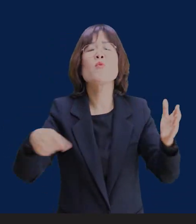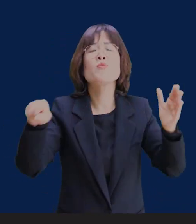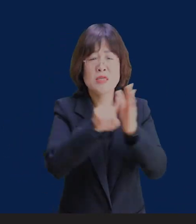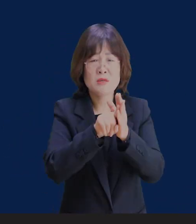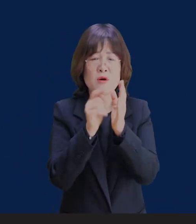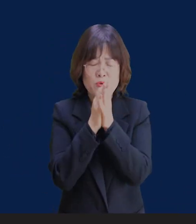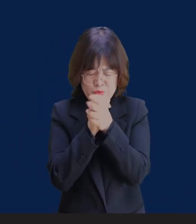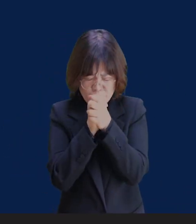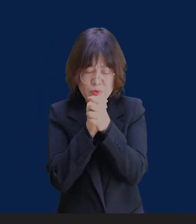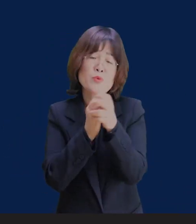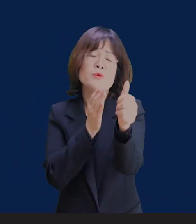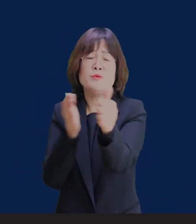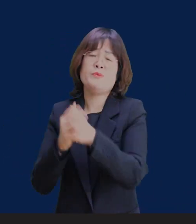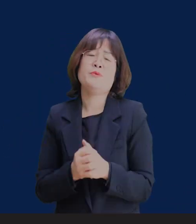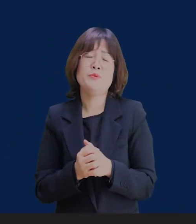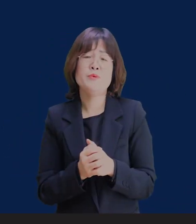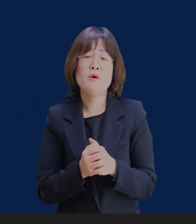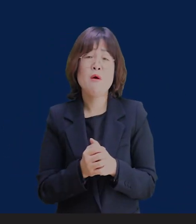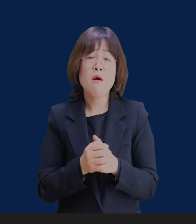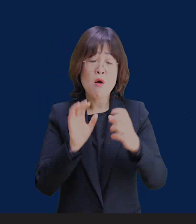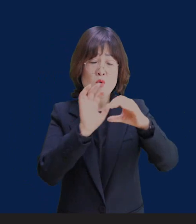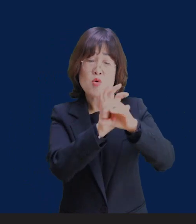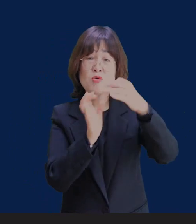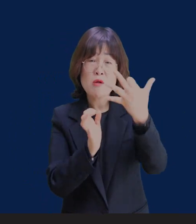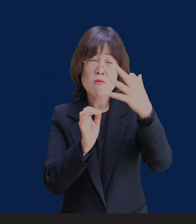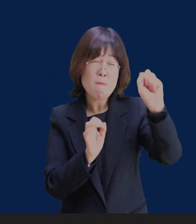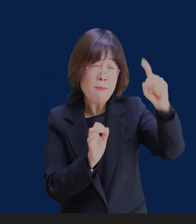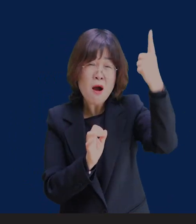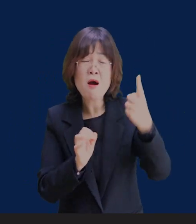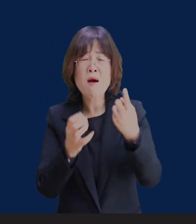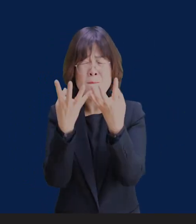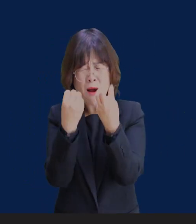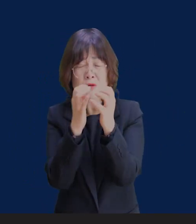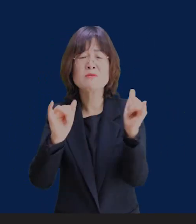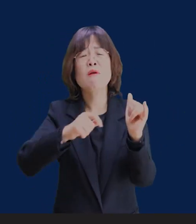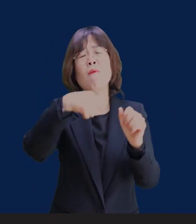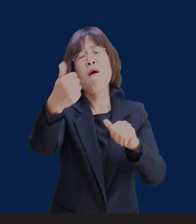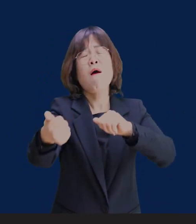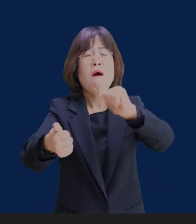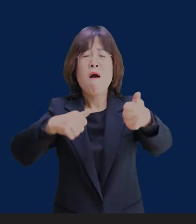기도합시다. 코로나19 확산이라는 이 초유의 사태로 수많은 사람들이 죽어가고 있습니다.